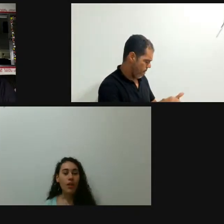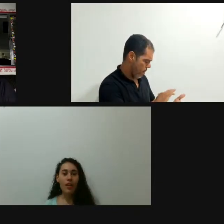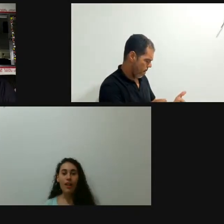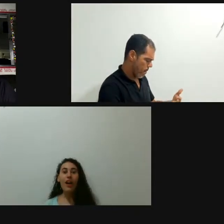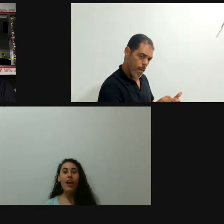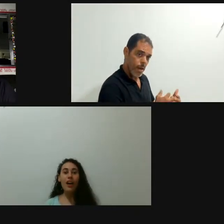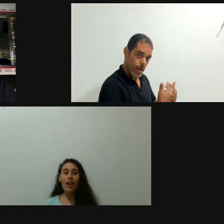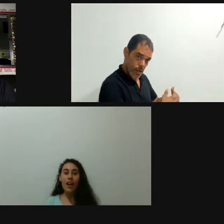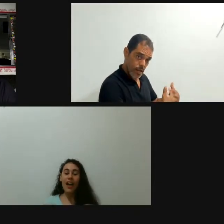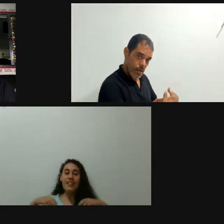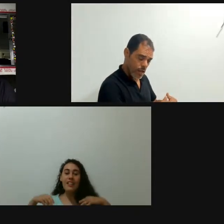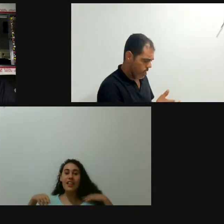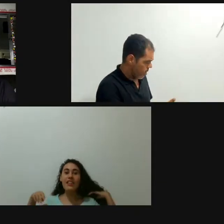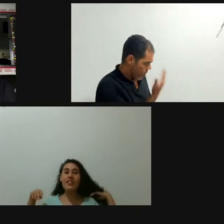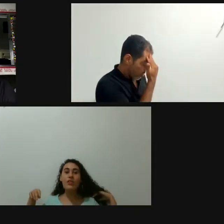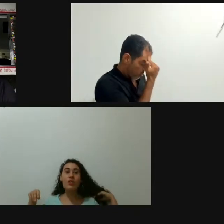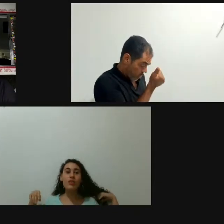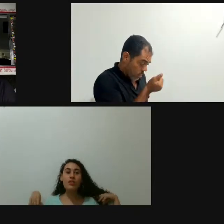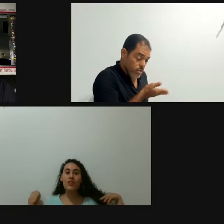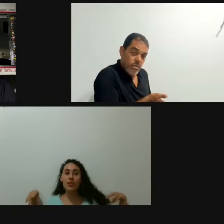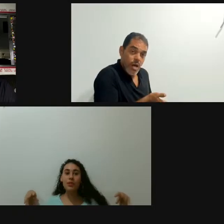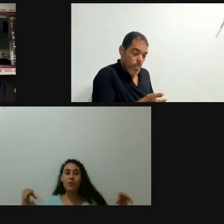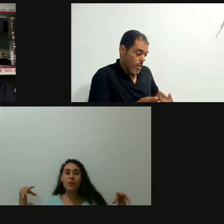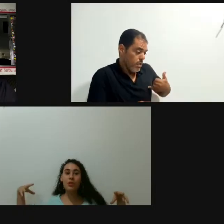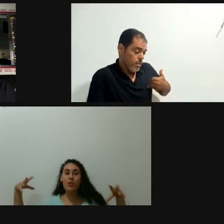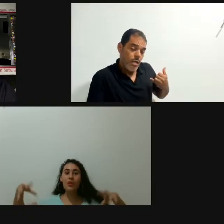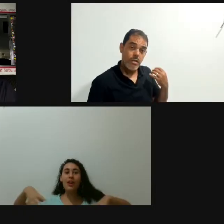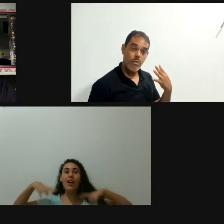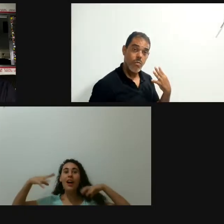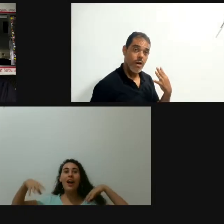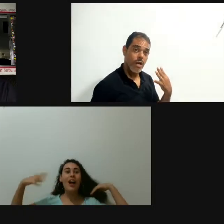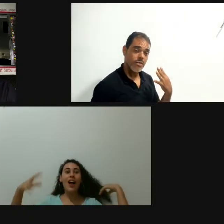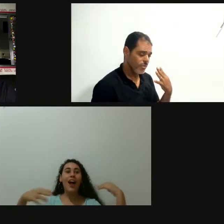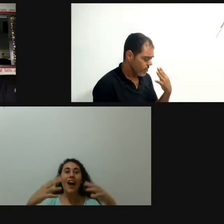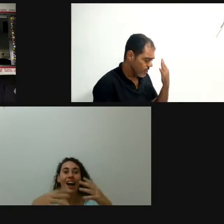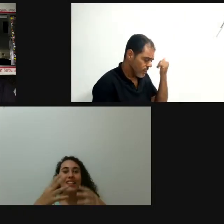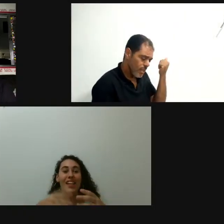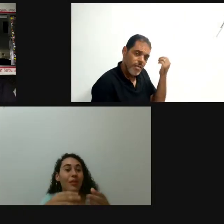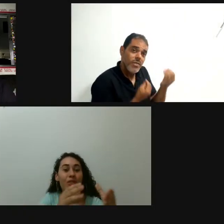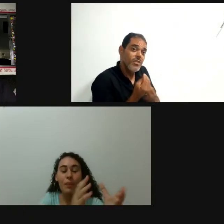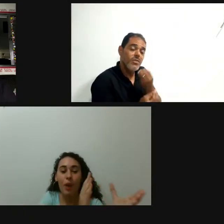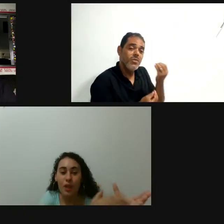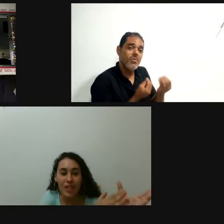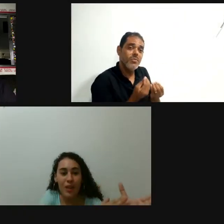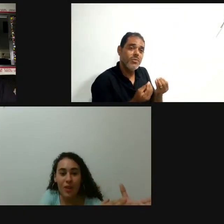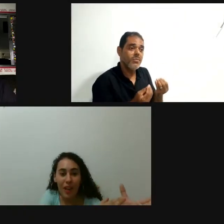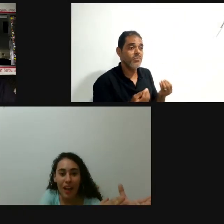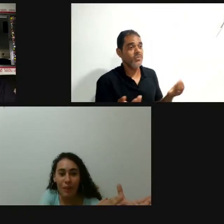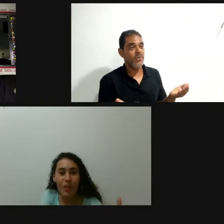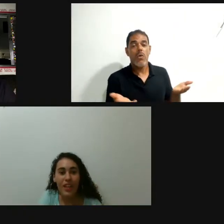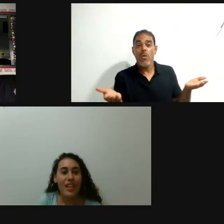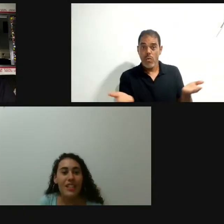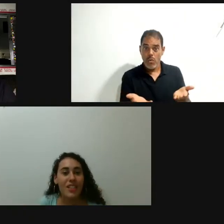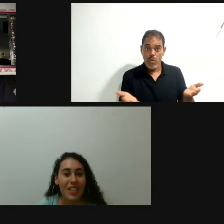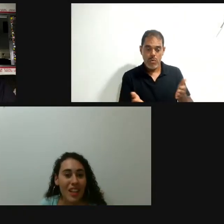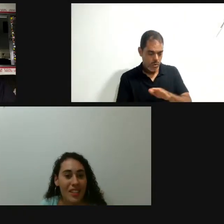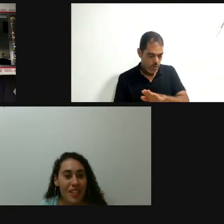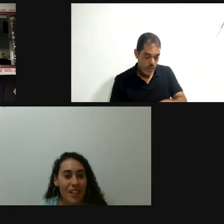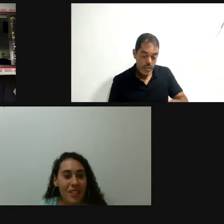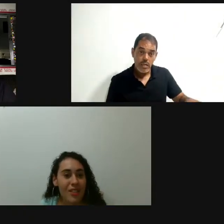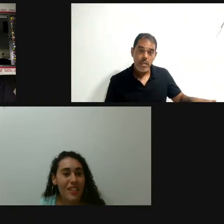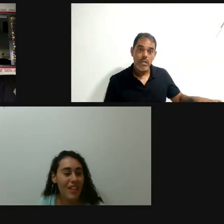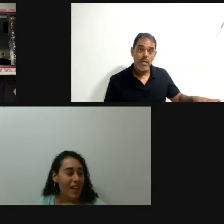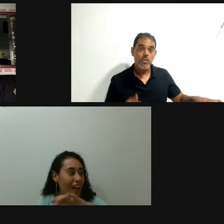4 Não, anos. as crianças hoje estão tudo. Você bota um celular numa criança de